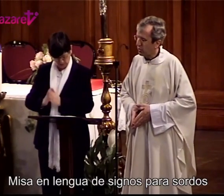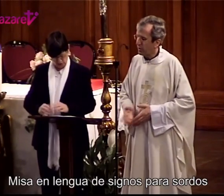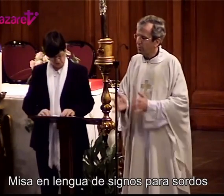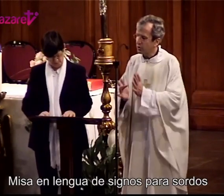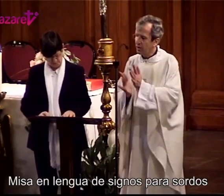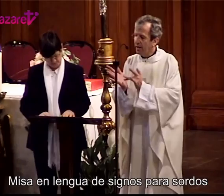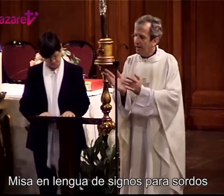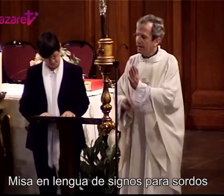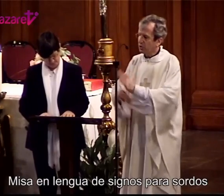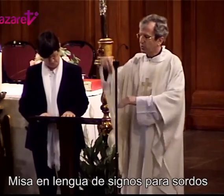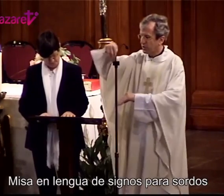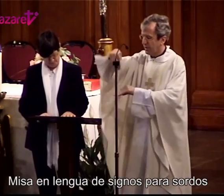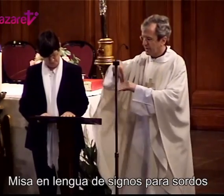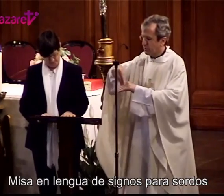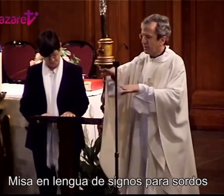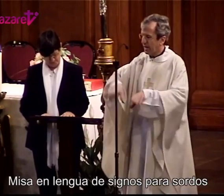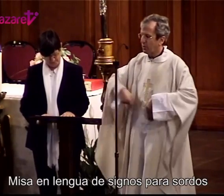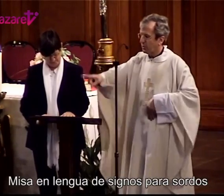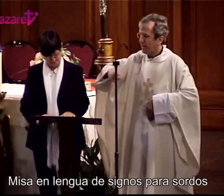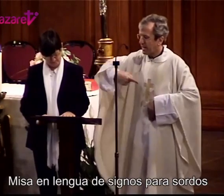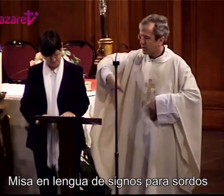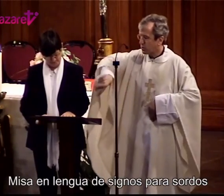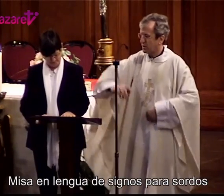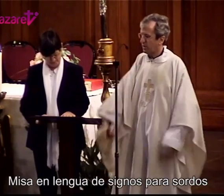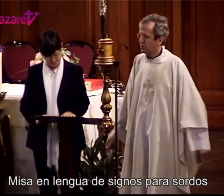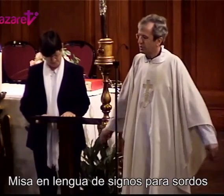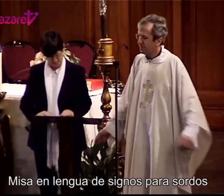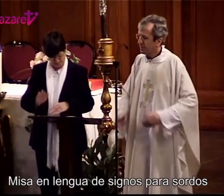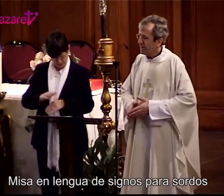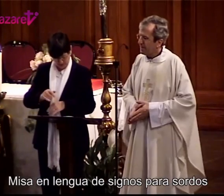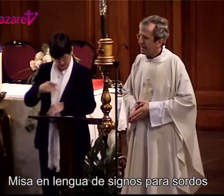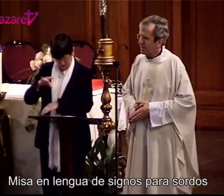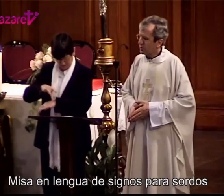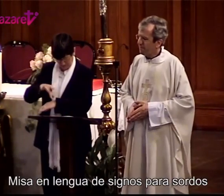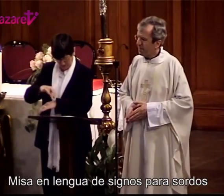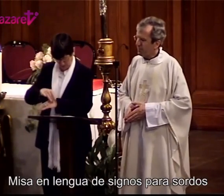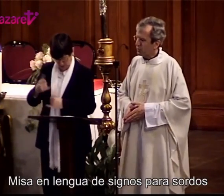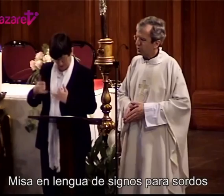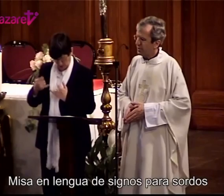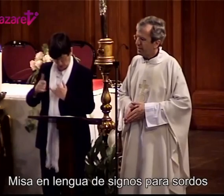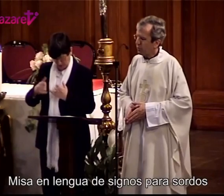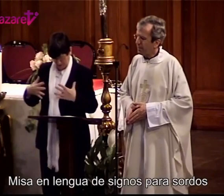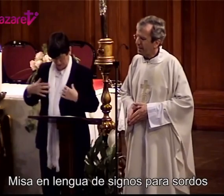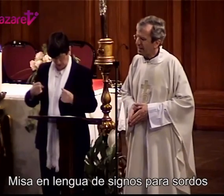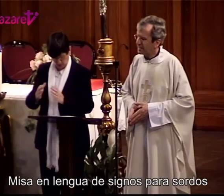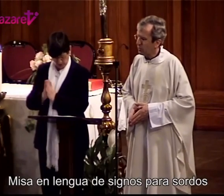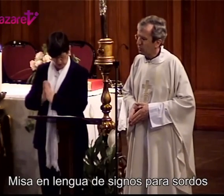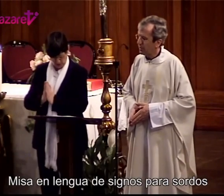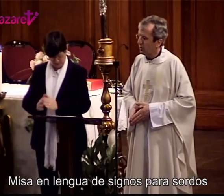oremos: Jesús resucitado, escúchanos. Para que los enfermos recuperen la salud,